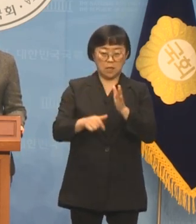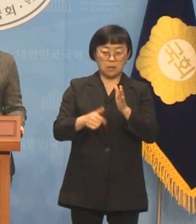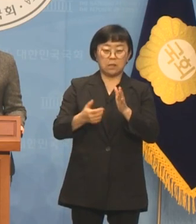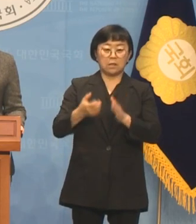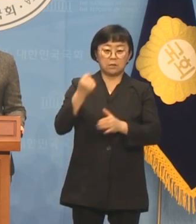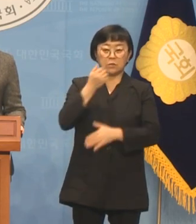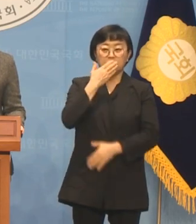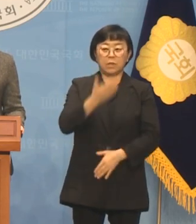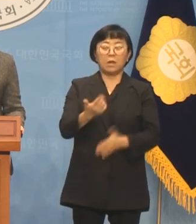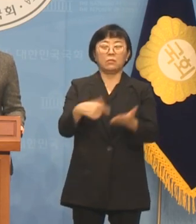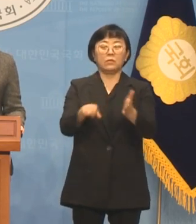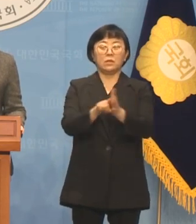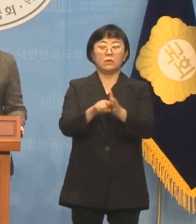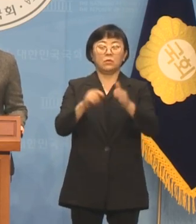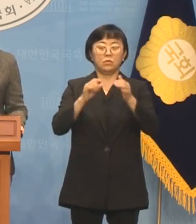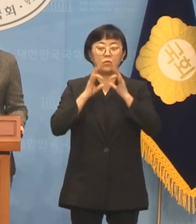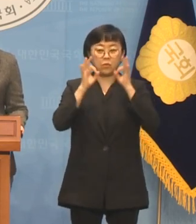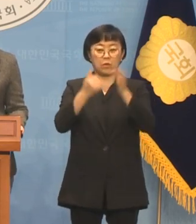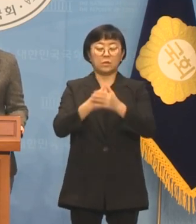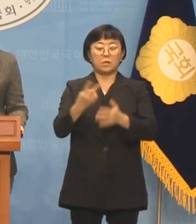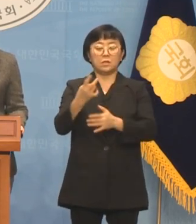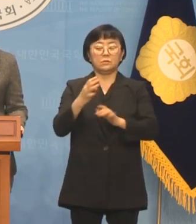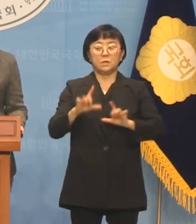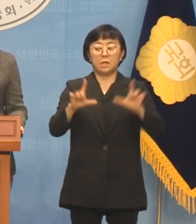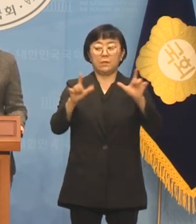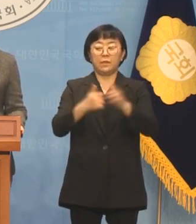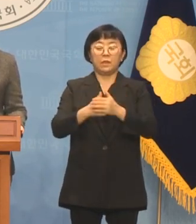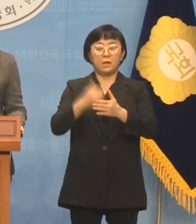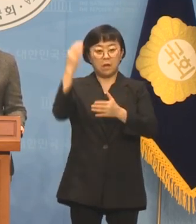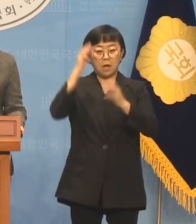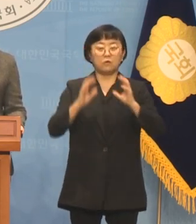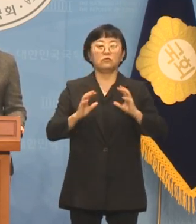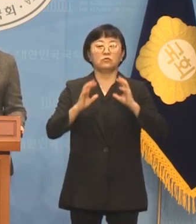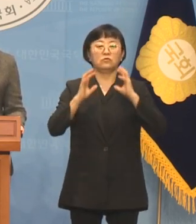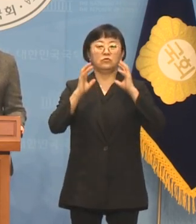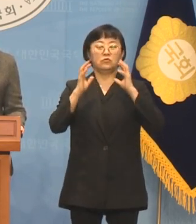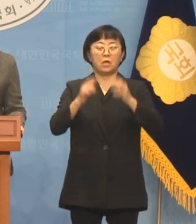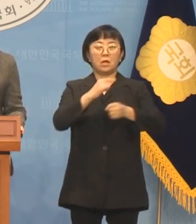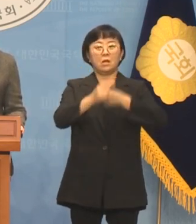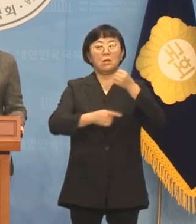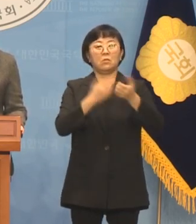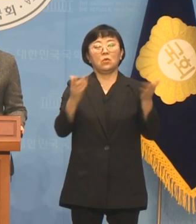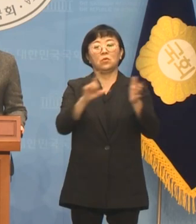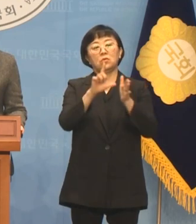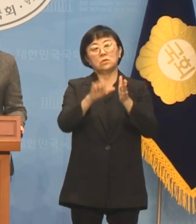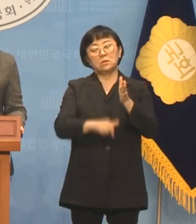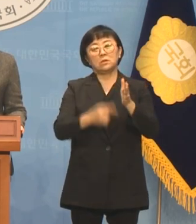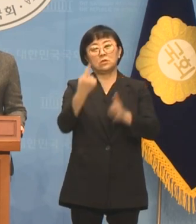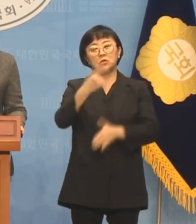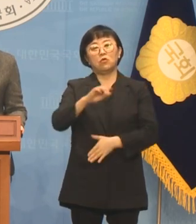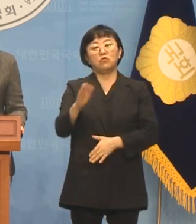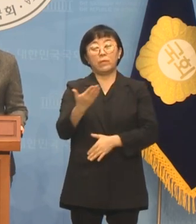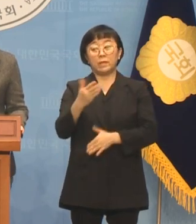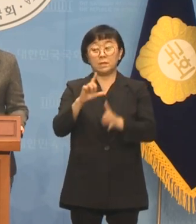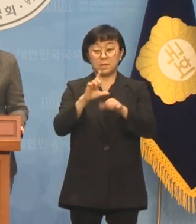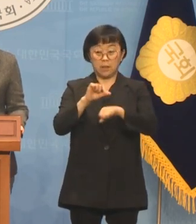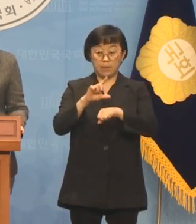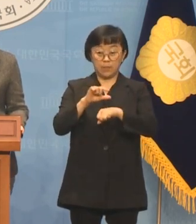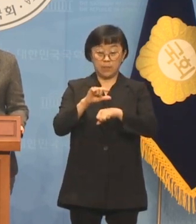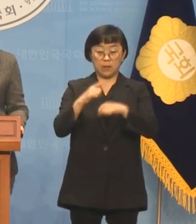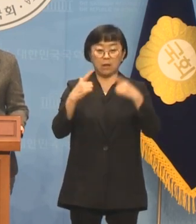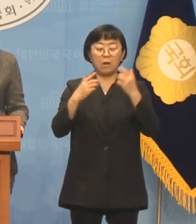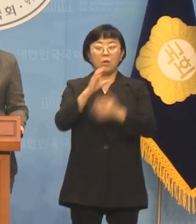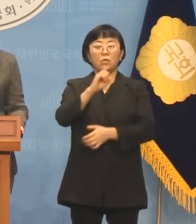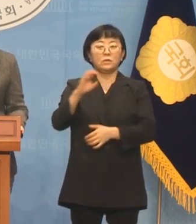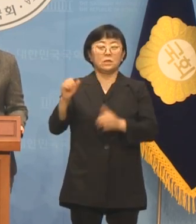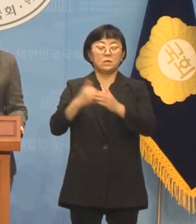누릴 수 있도록 하겠습니다. 2024년 대한민국의 연간 노동시간은 1900시간대로 여전히